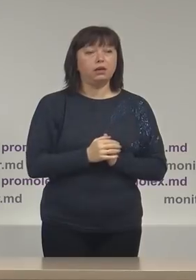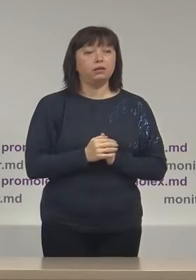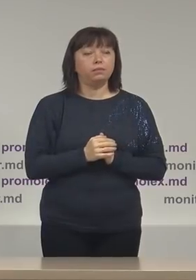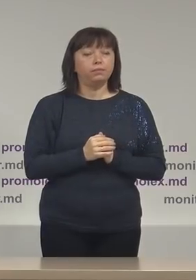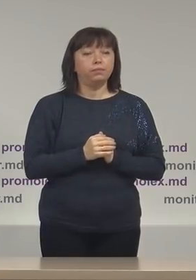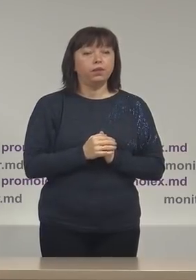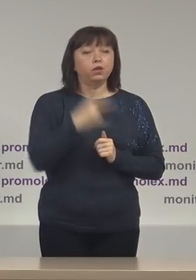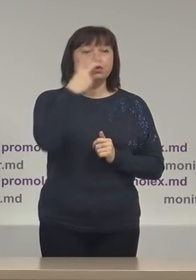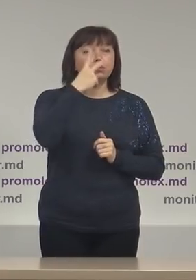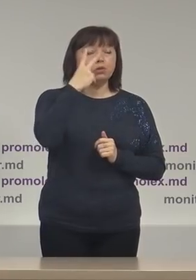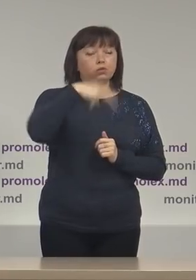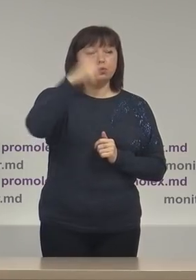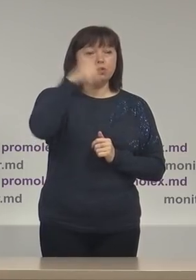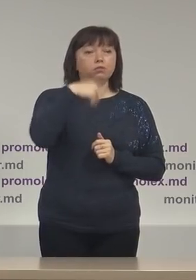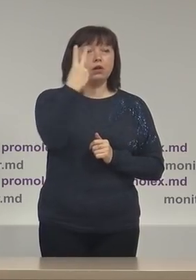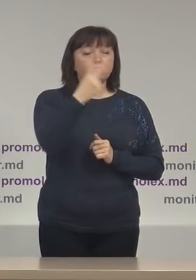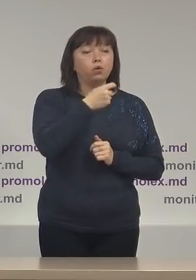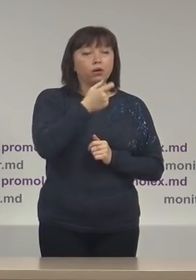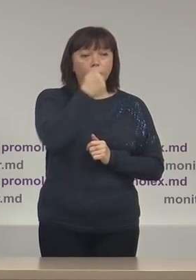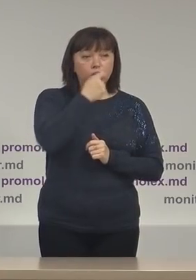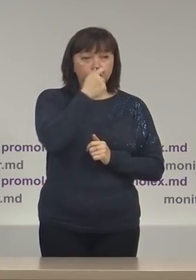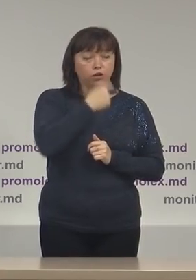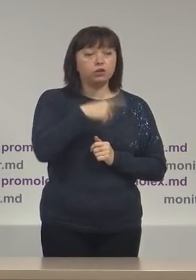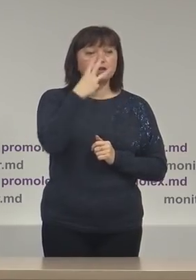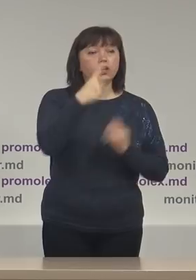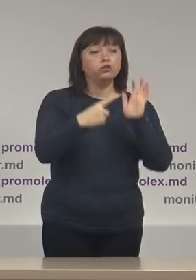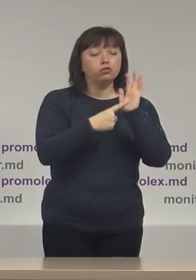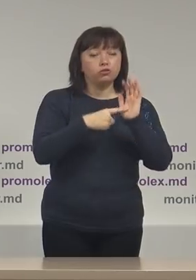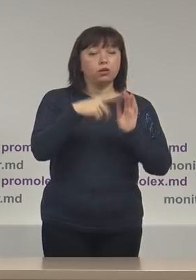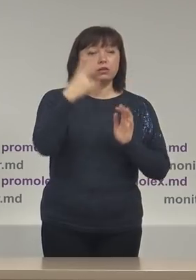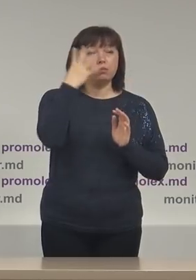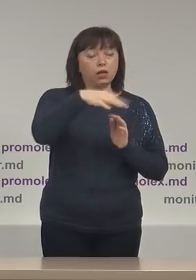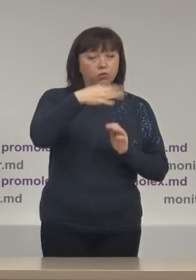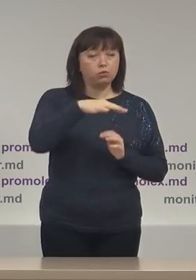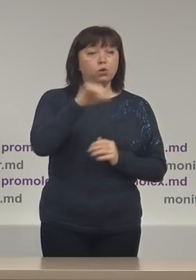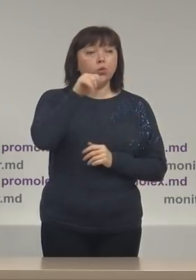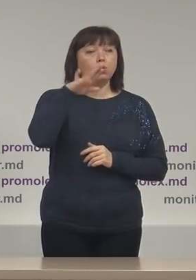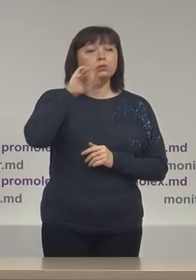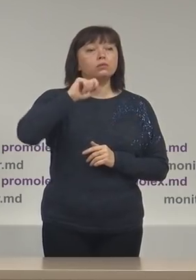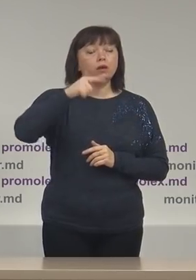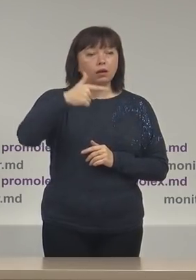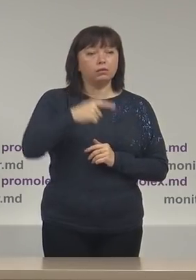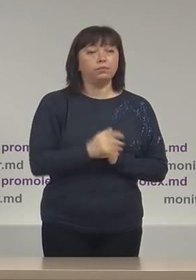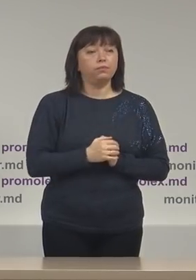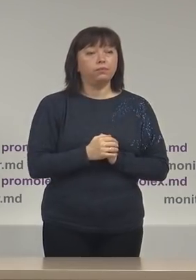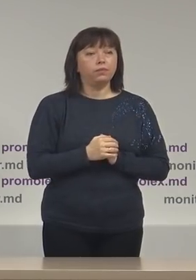Neninoi-Varnița, 20/2 Hâncești, 36/40